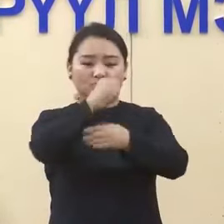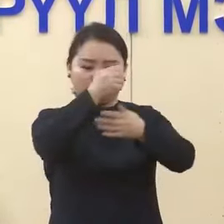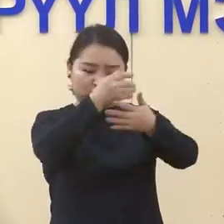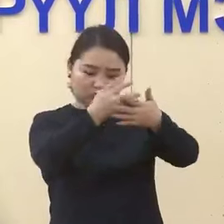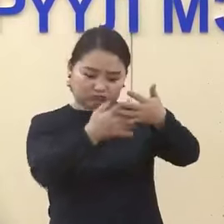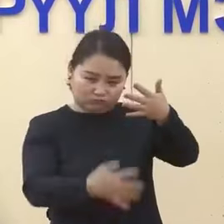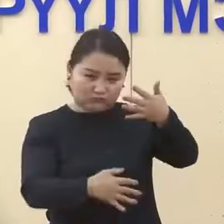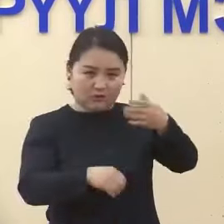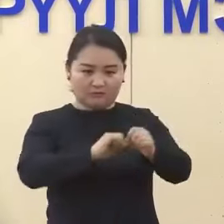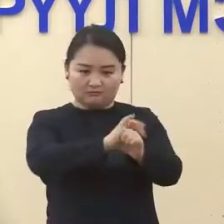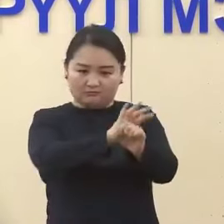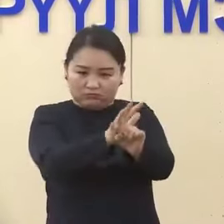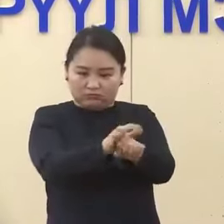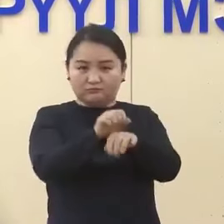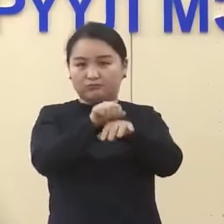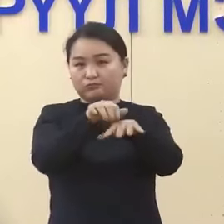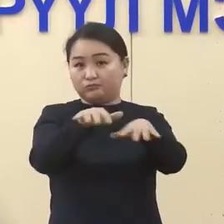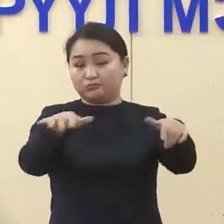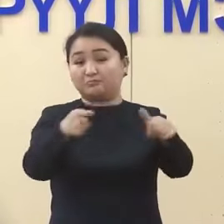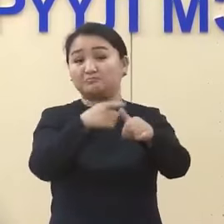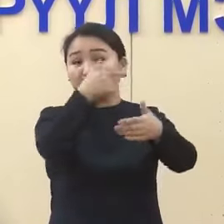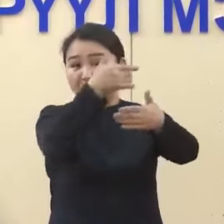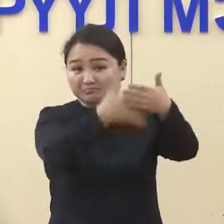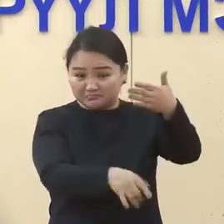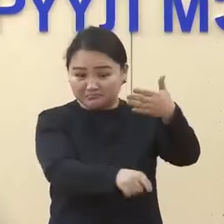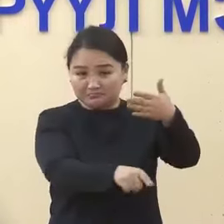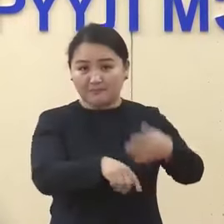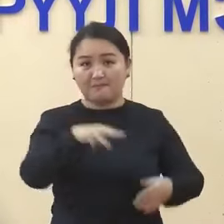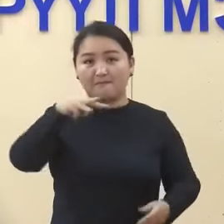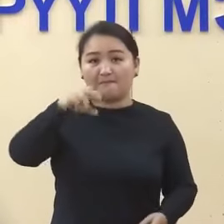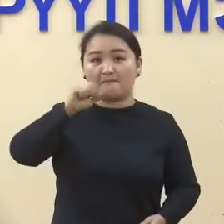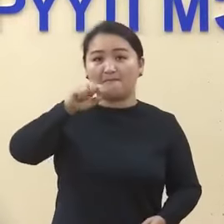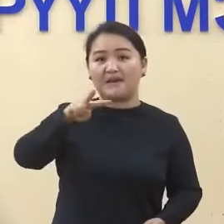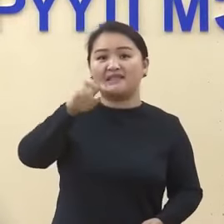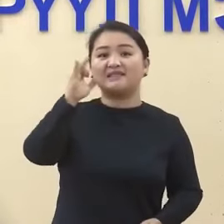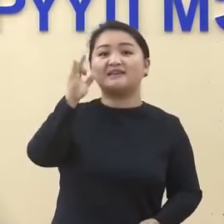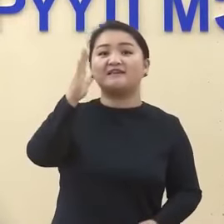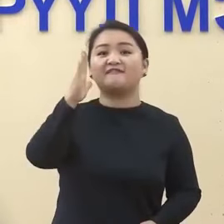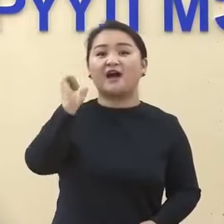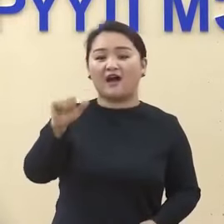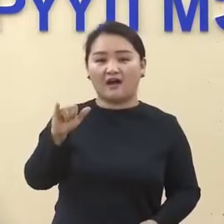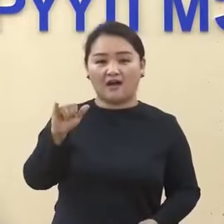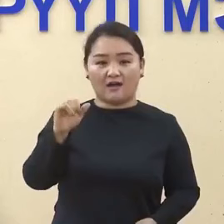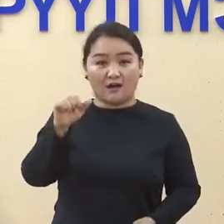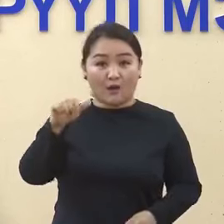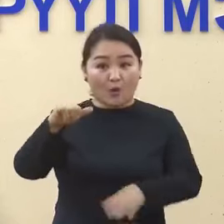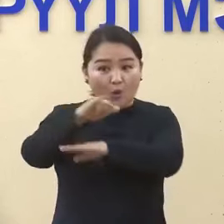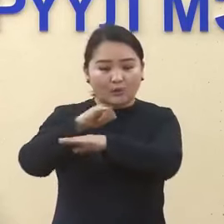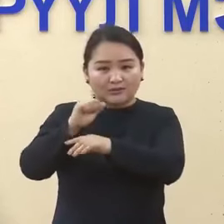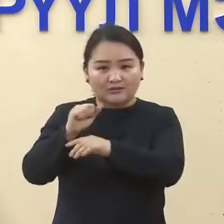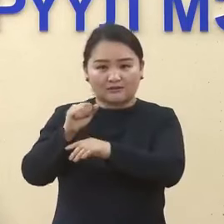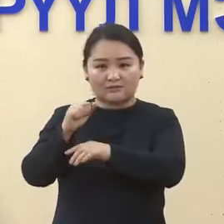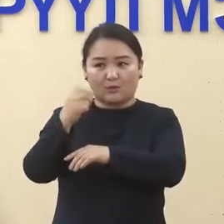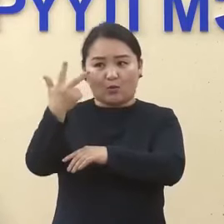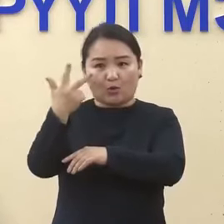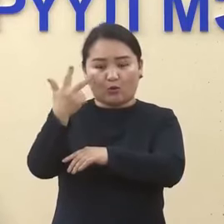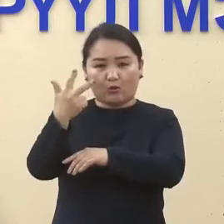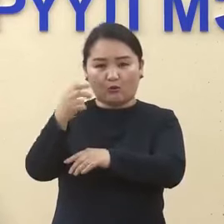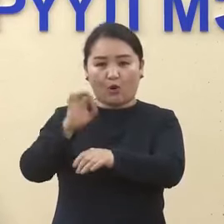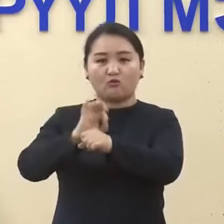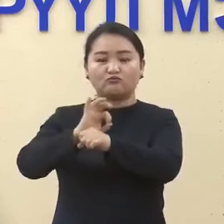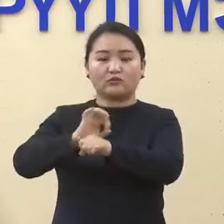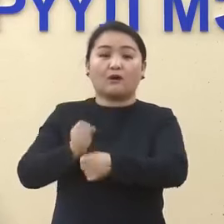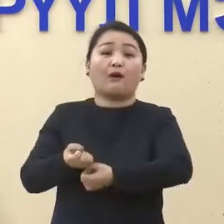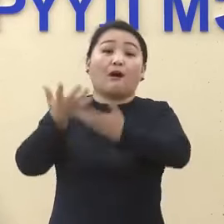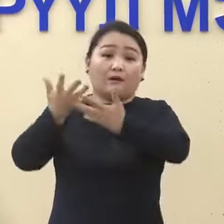нутагт COVID-19-ийн халдвар бүртгэгдсэн байна. За Малива улсад бол зэрэг 3 одоо шин тохиолдол бүртгэгдсэн